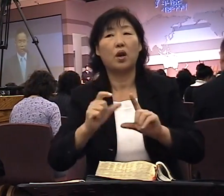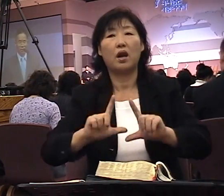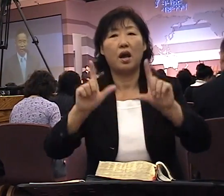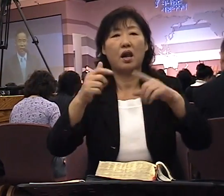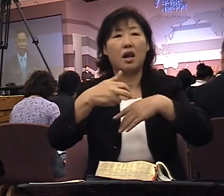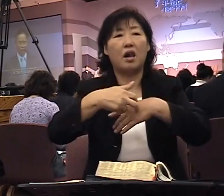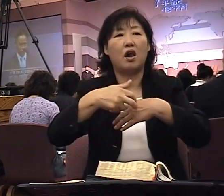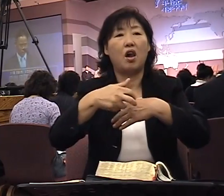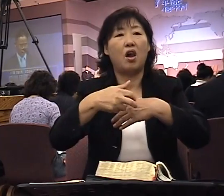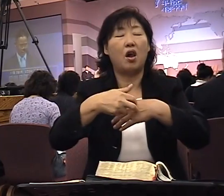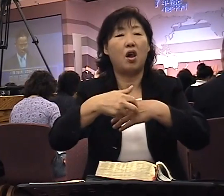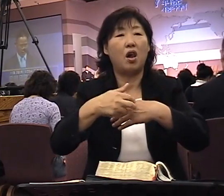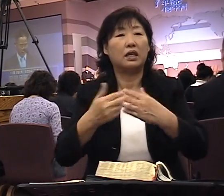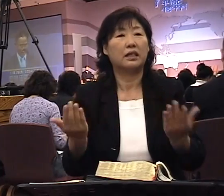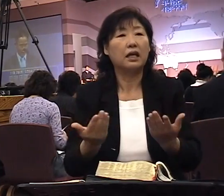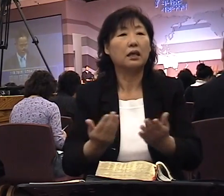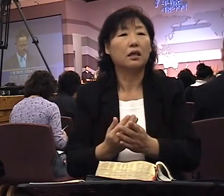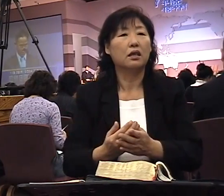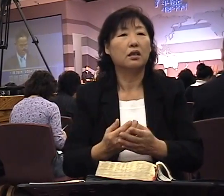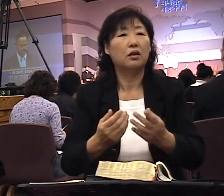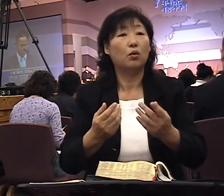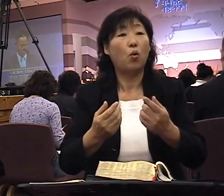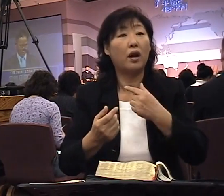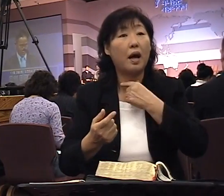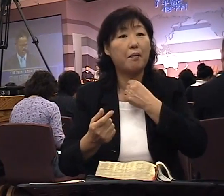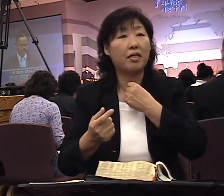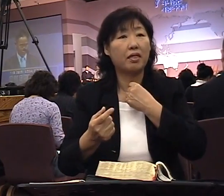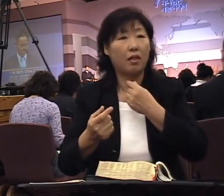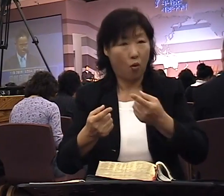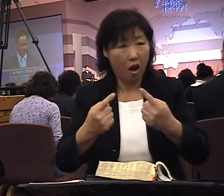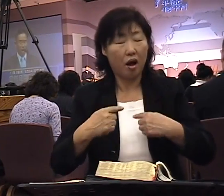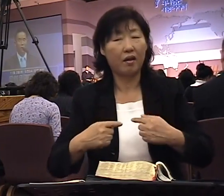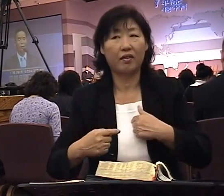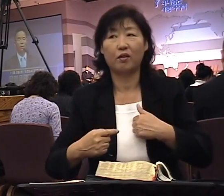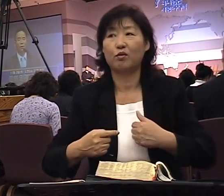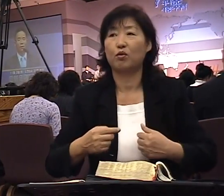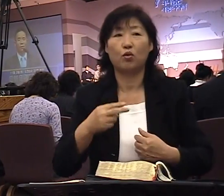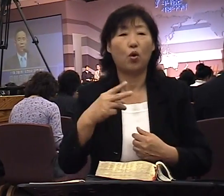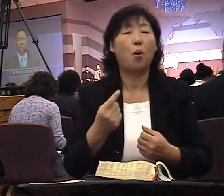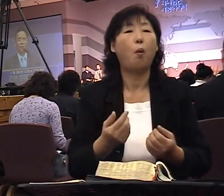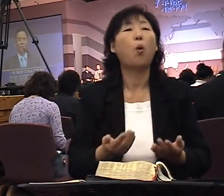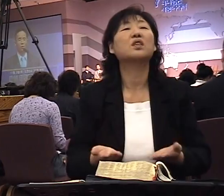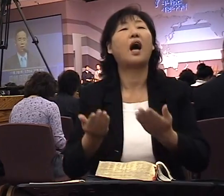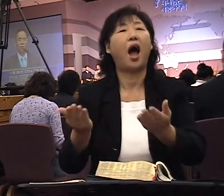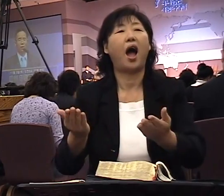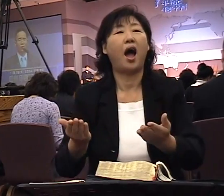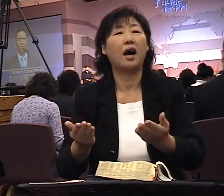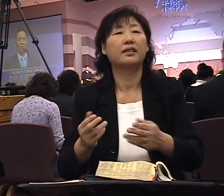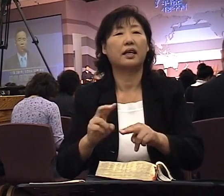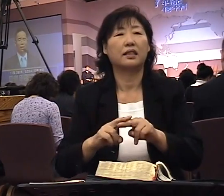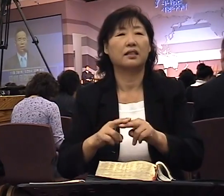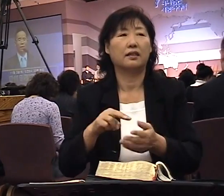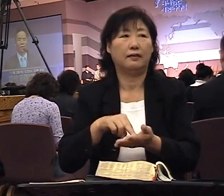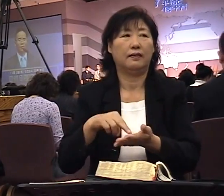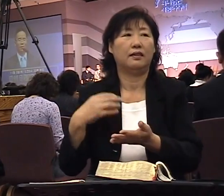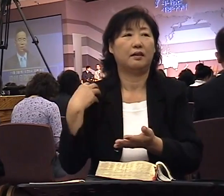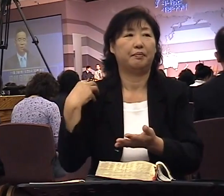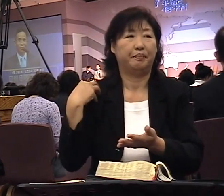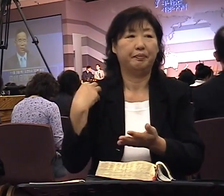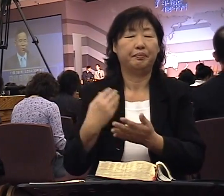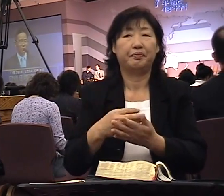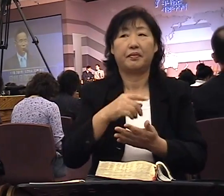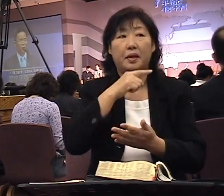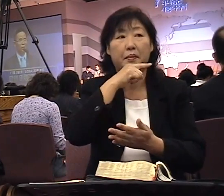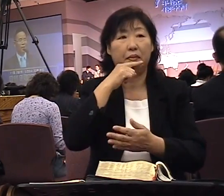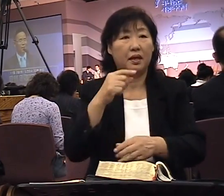의교사역 축제입니다. 주보 안에 안내지가 있습니다. 주보를 자세히 보시고 많이 참여해 주시기를 바라고요. 특별히